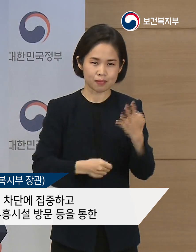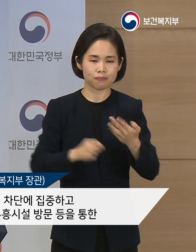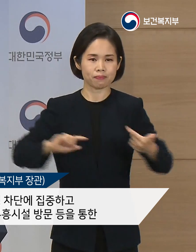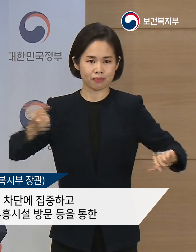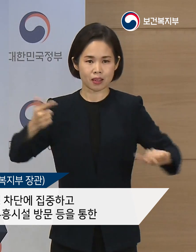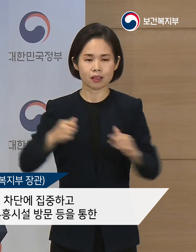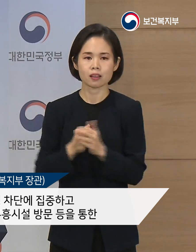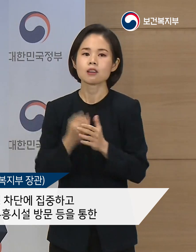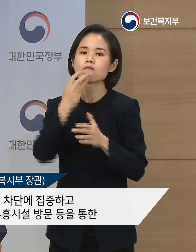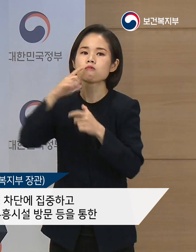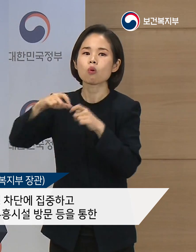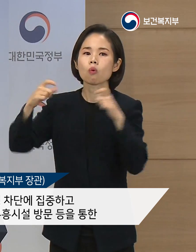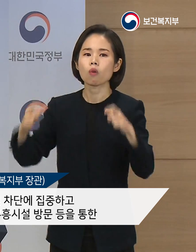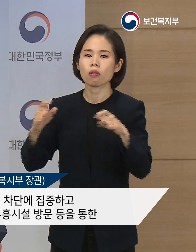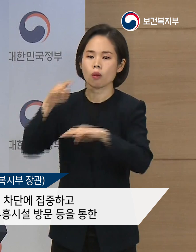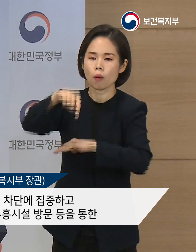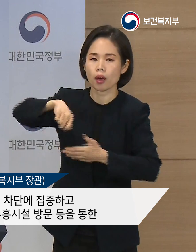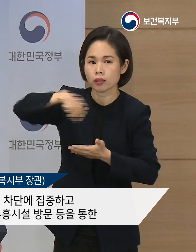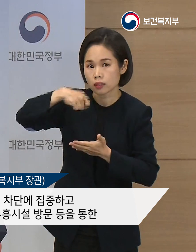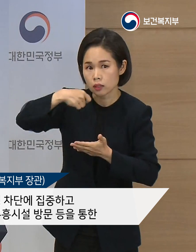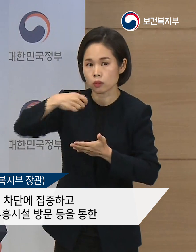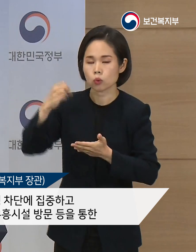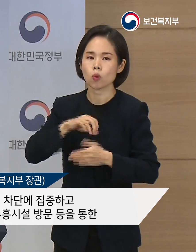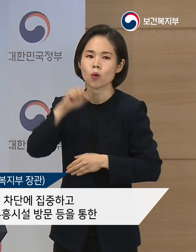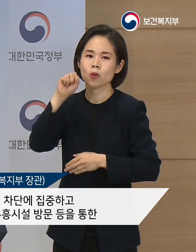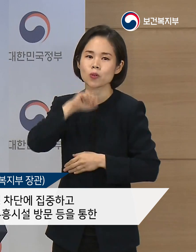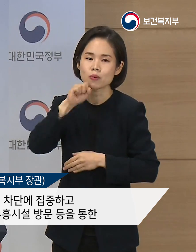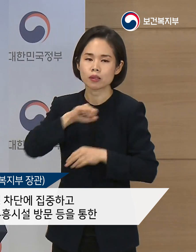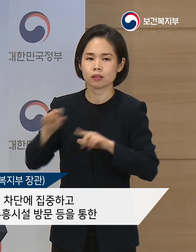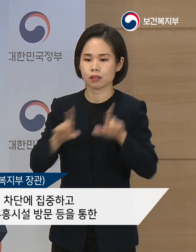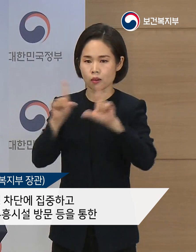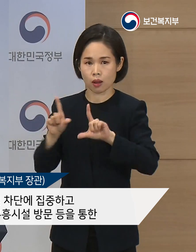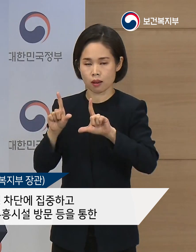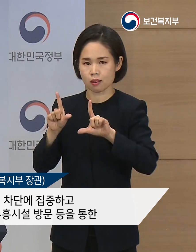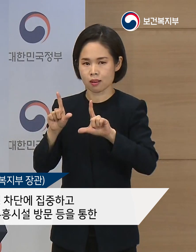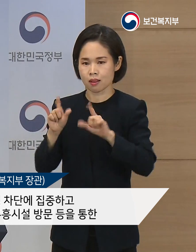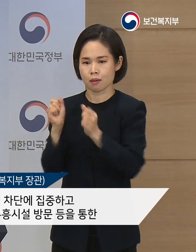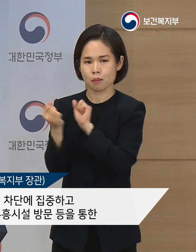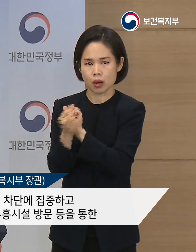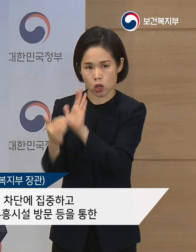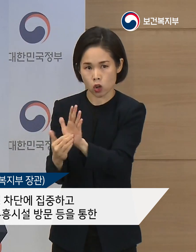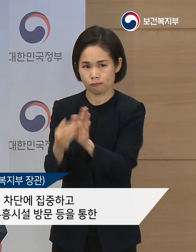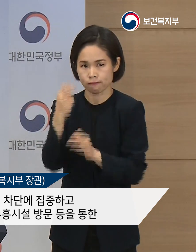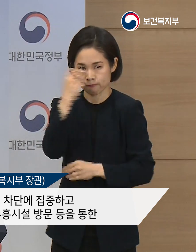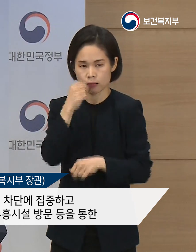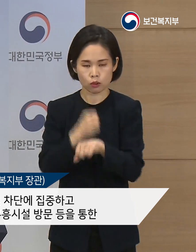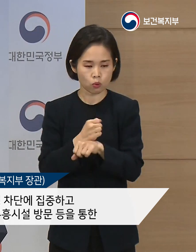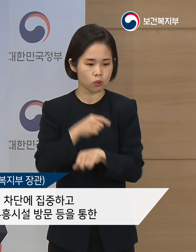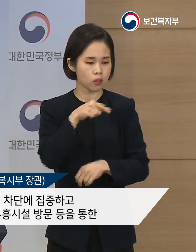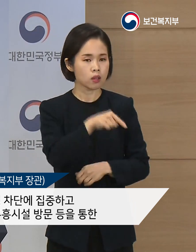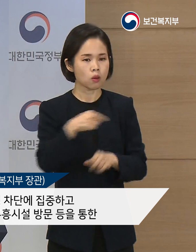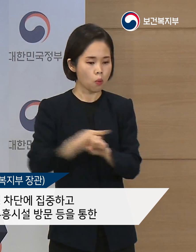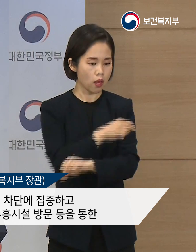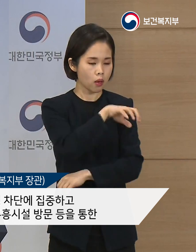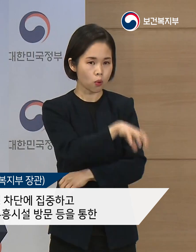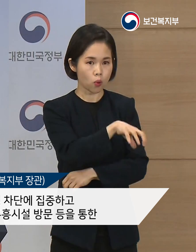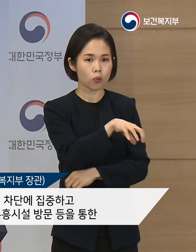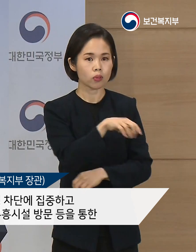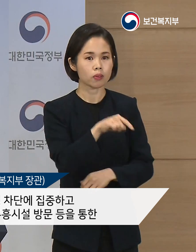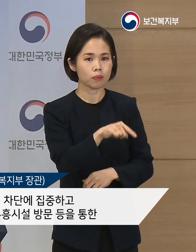수도권은 외식과 문화활동에 의한 유행 차단에 집중하고 비수도권은 귀성, 관광객의